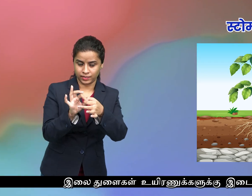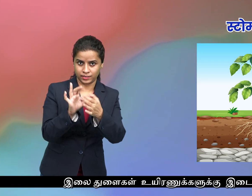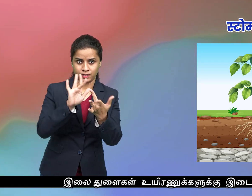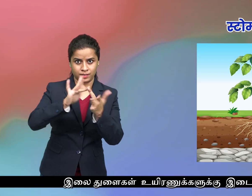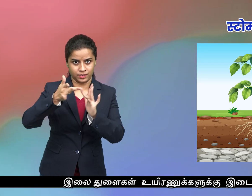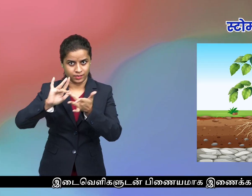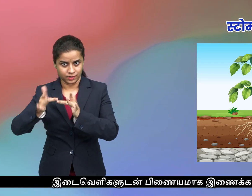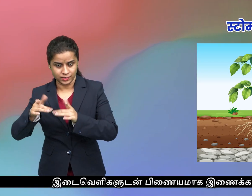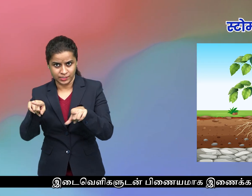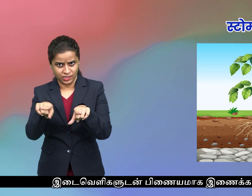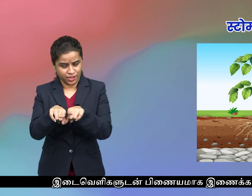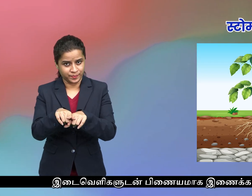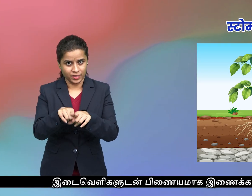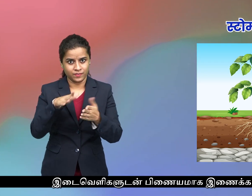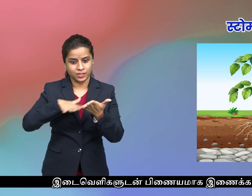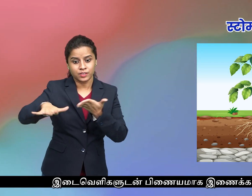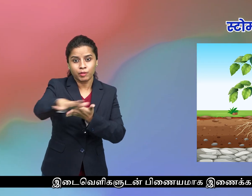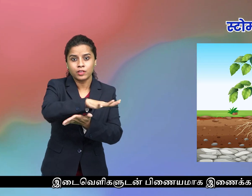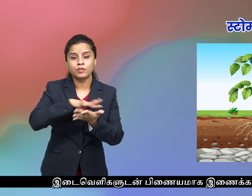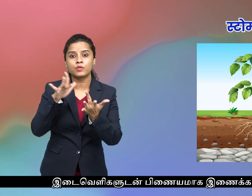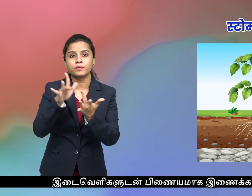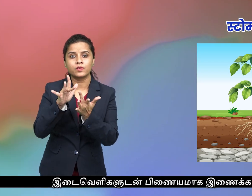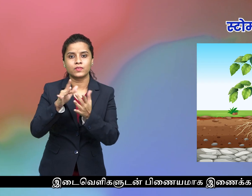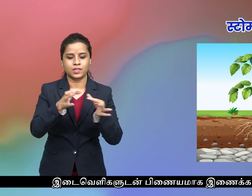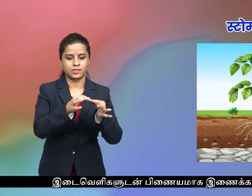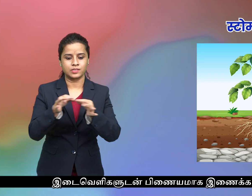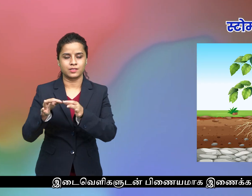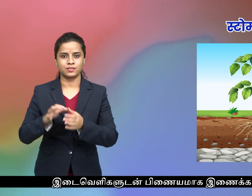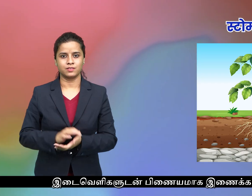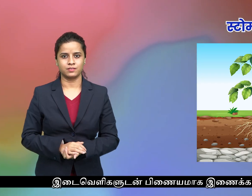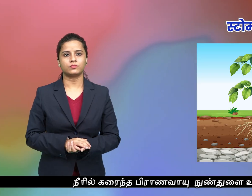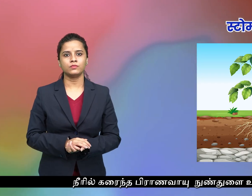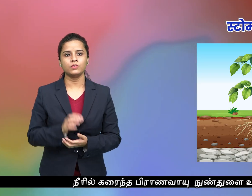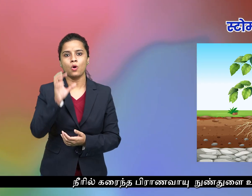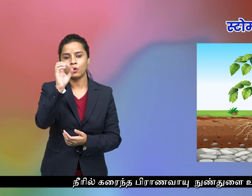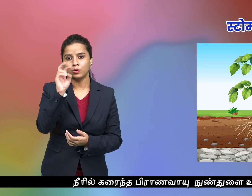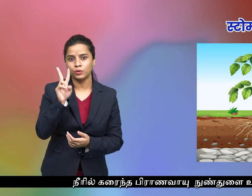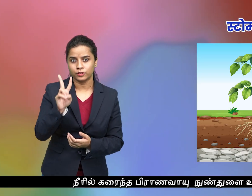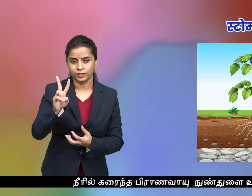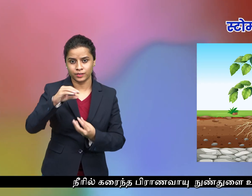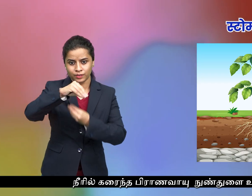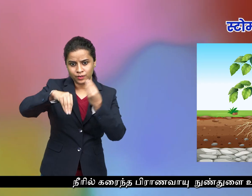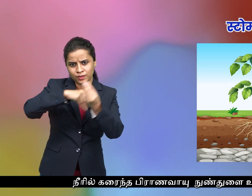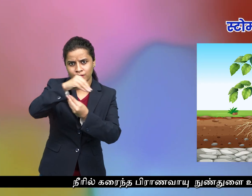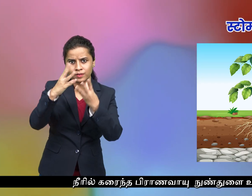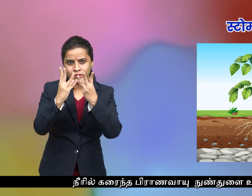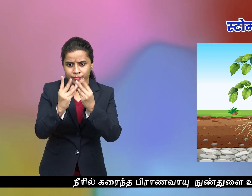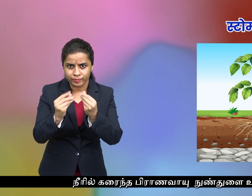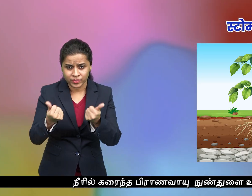உள்ள இடைவெளிகளுடன் பிணையமாக இணைக்கப்பட்டுள்ளது. நீரில் கரைந்த பிராணவாயு நுண்துளை